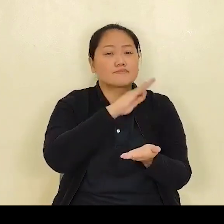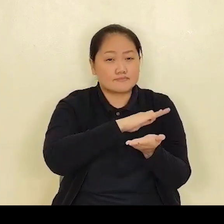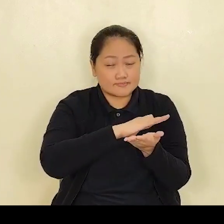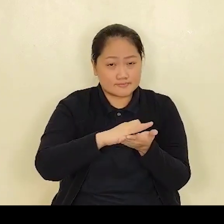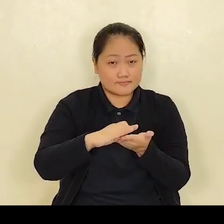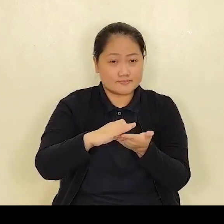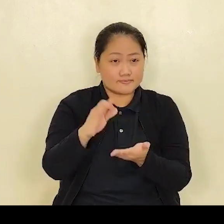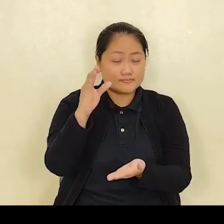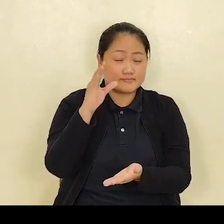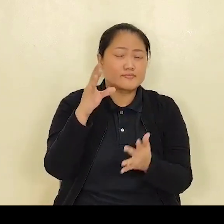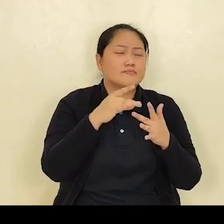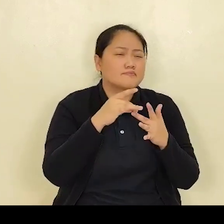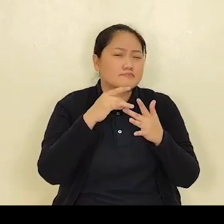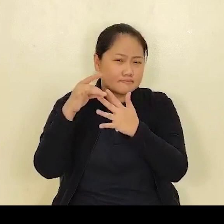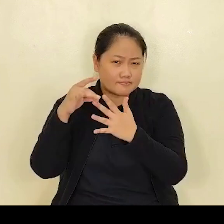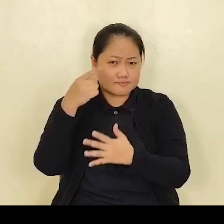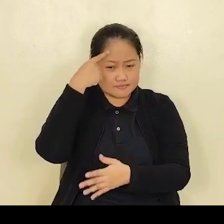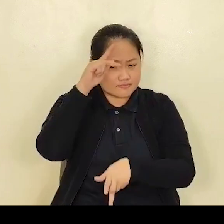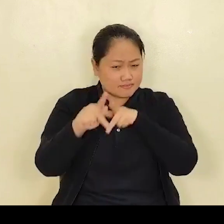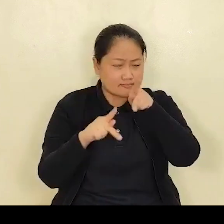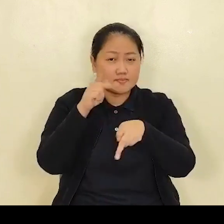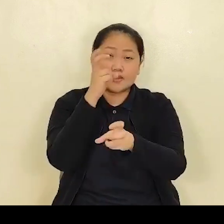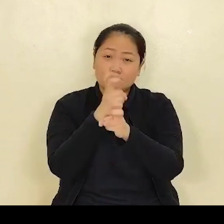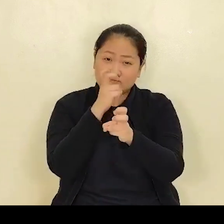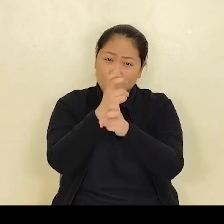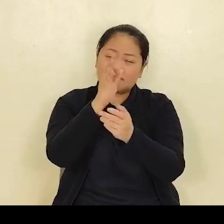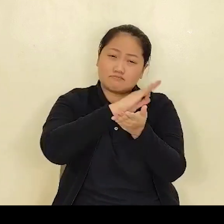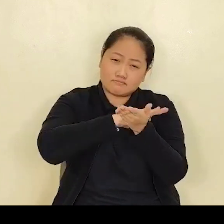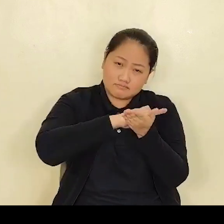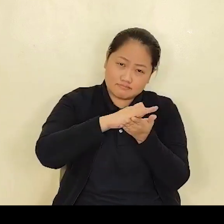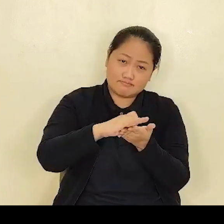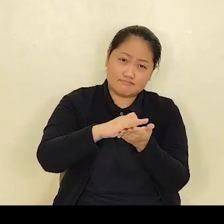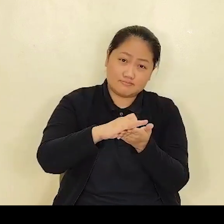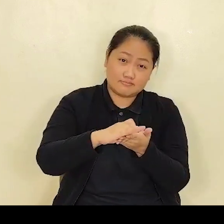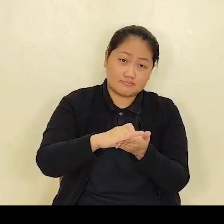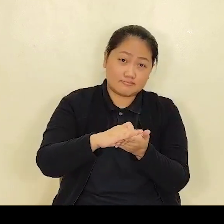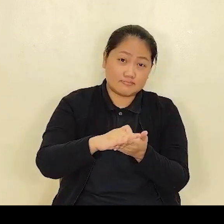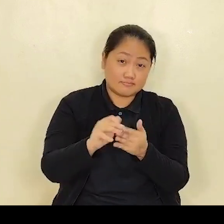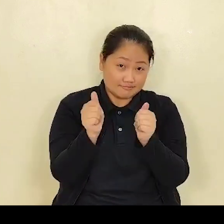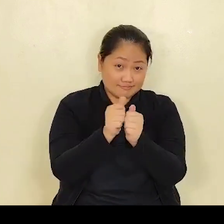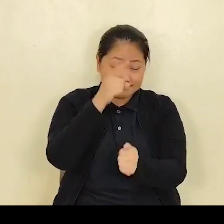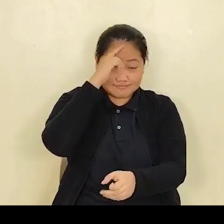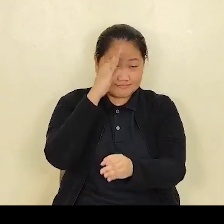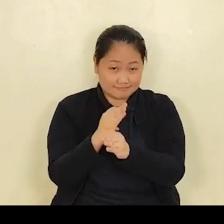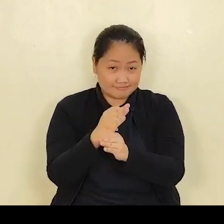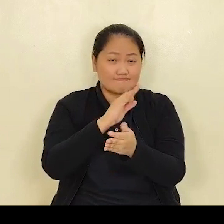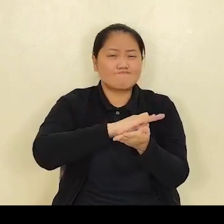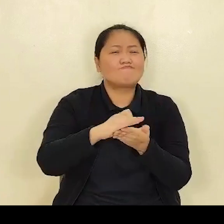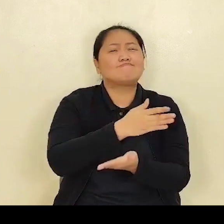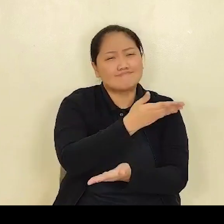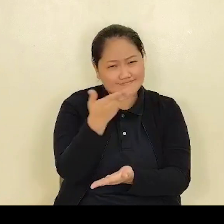pagpapatawad, lalo na sa mga taong mahirap patawarin. Kapanalig, magpatawad